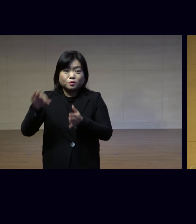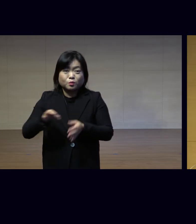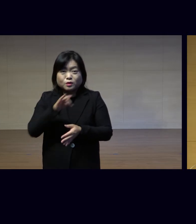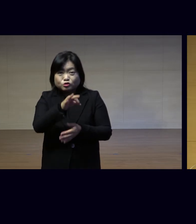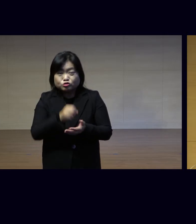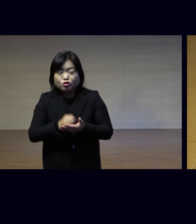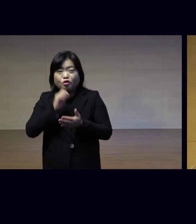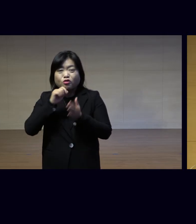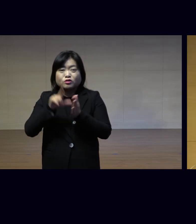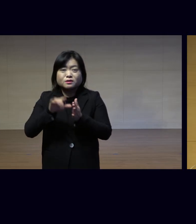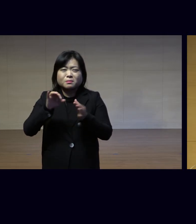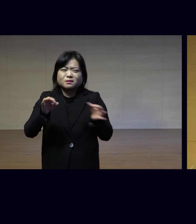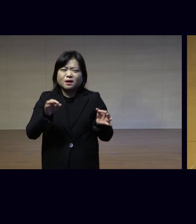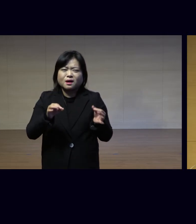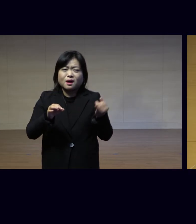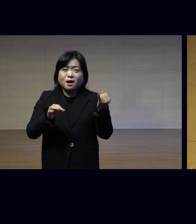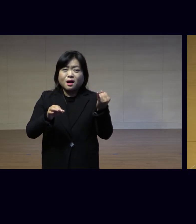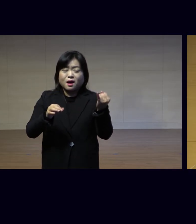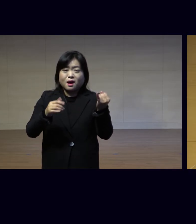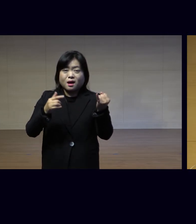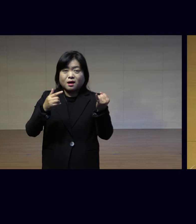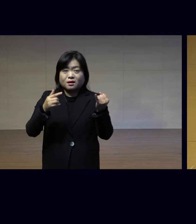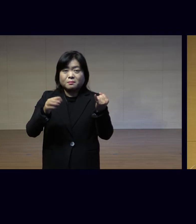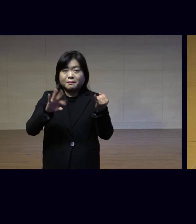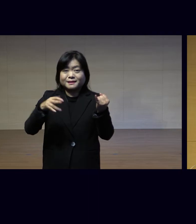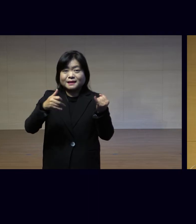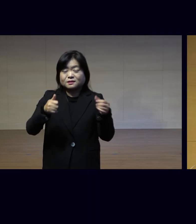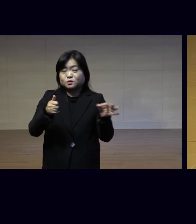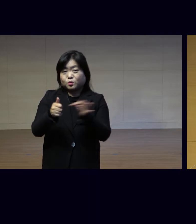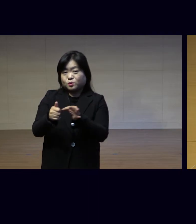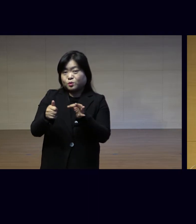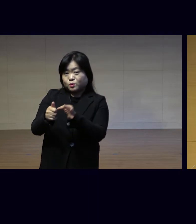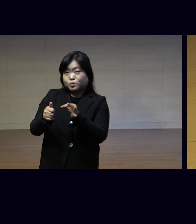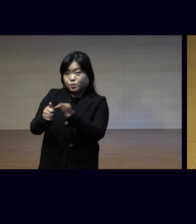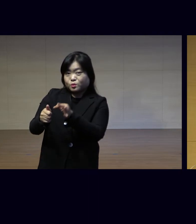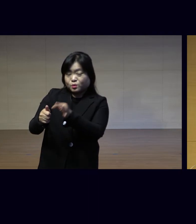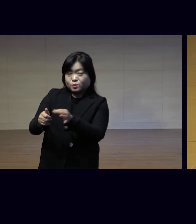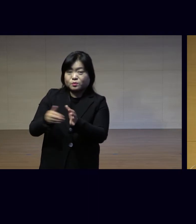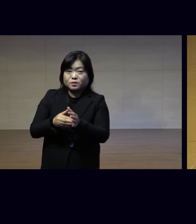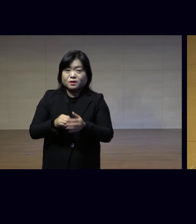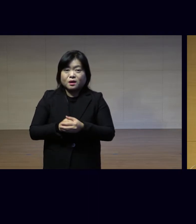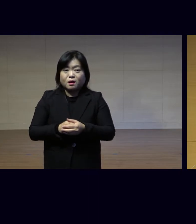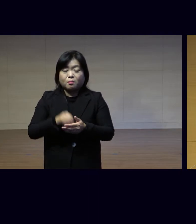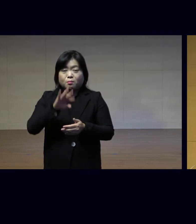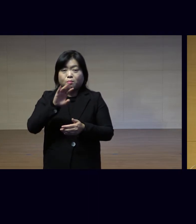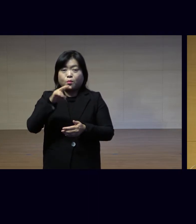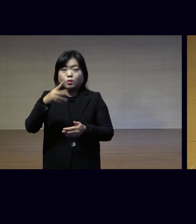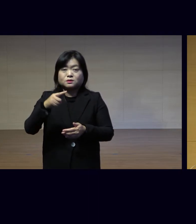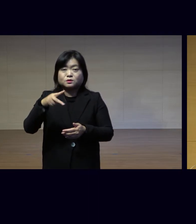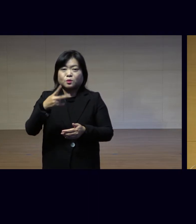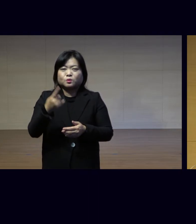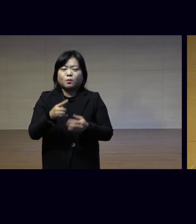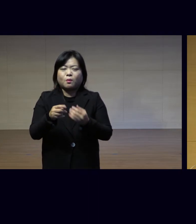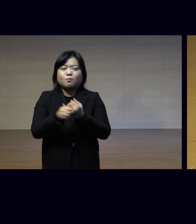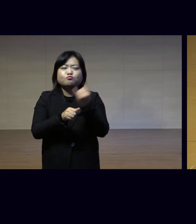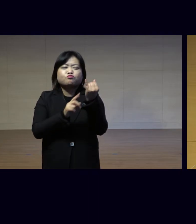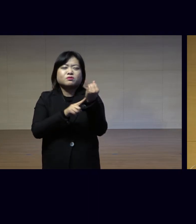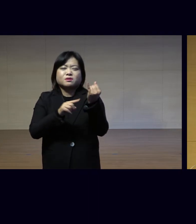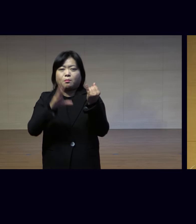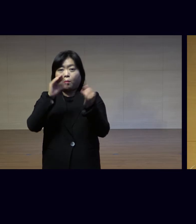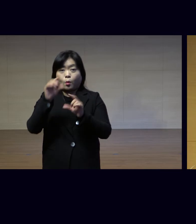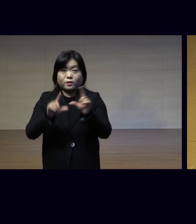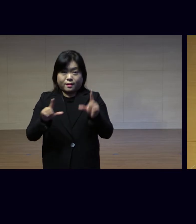어려울 때마다 골짜기의 백합이라는 소설이 있는데 그 모로소프 백작 부인이 모델입니다. 물론